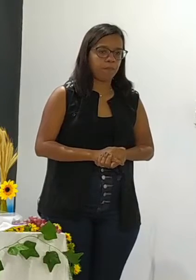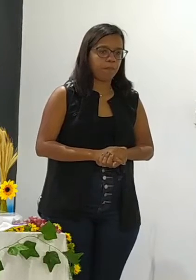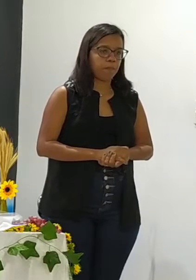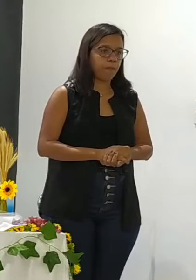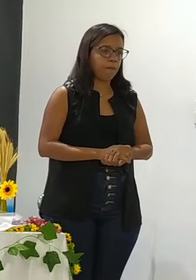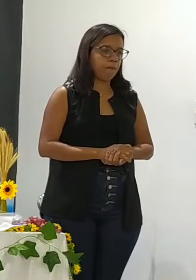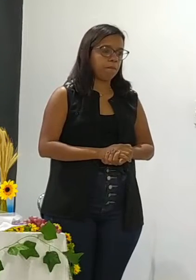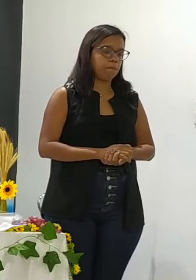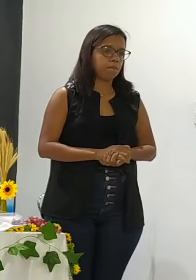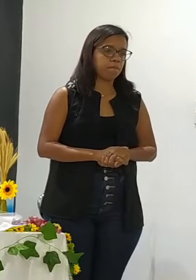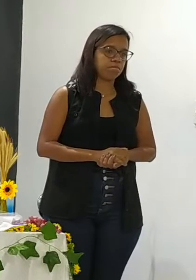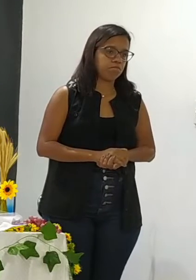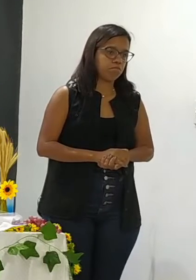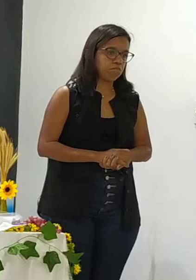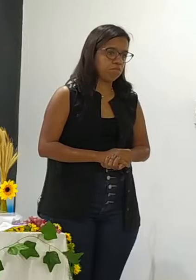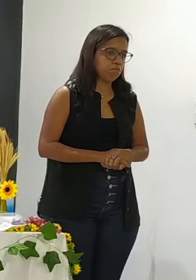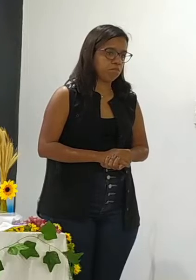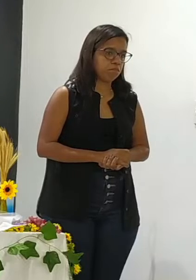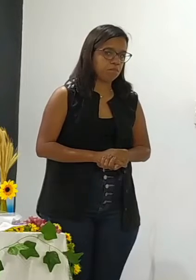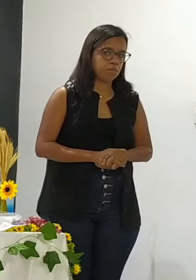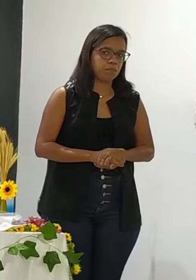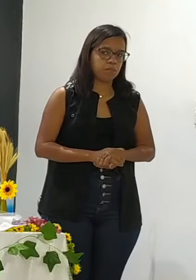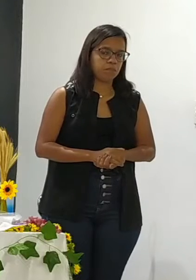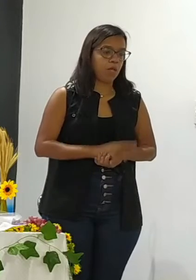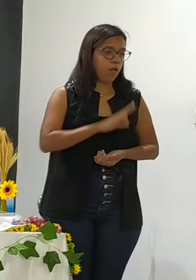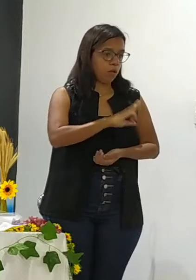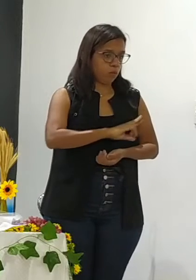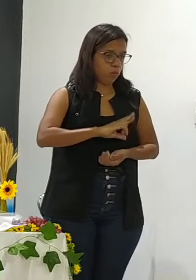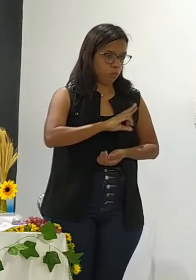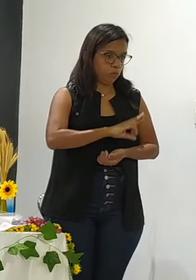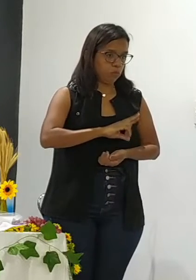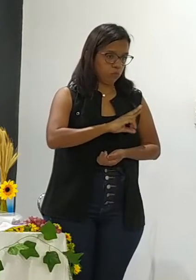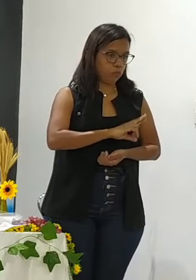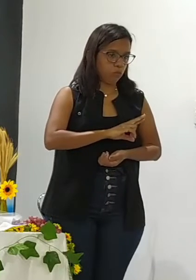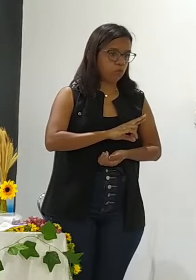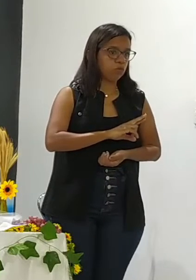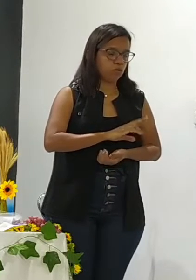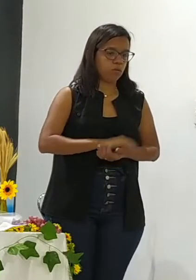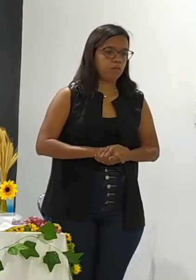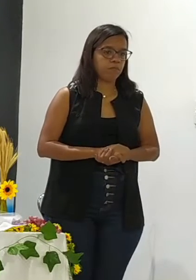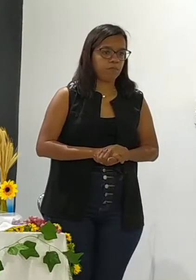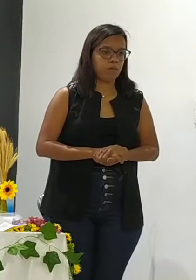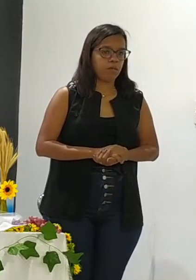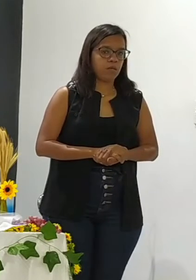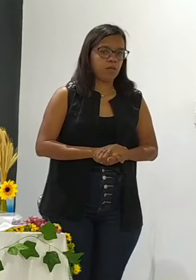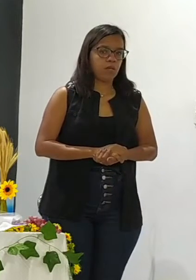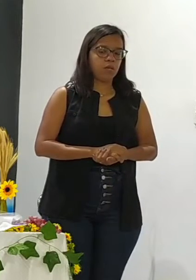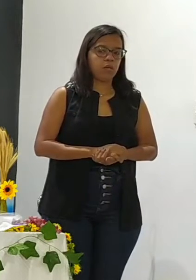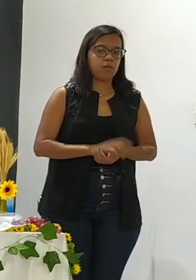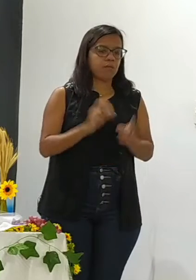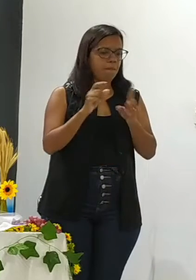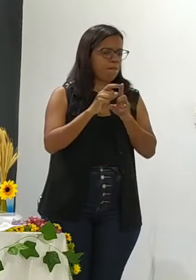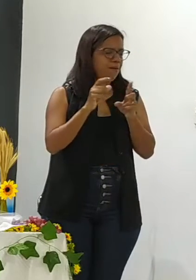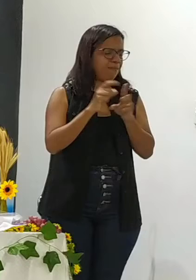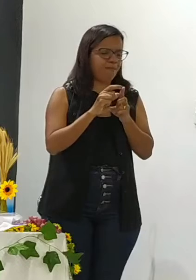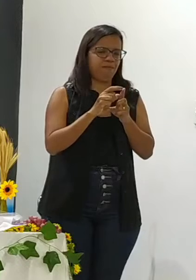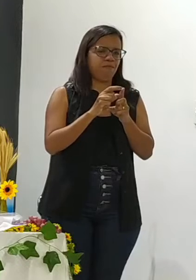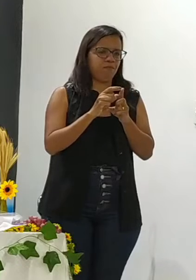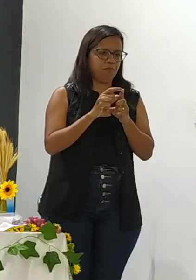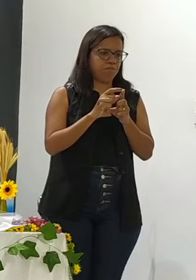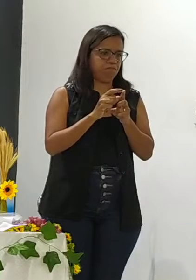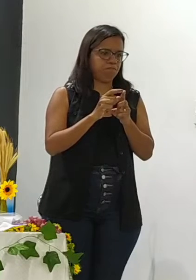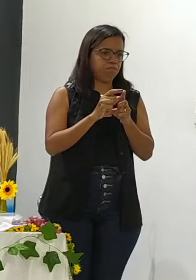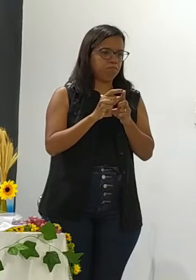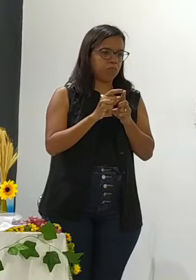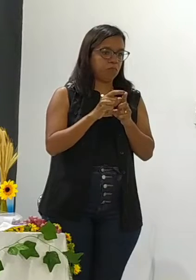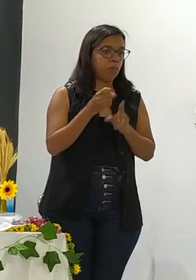Então, querido, Ruth foi um exemplo. Eu acho essa palavra de Ruth muito atual para